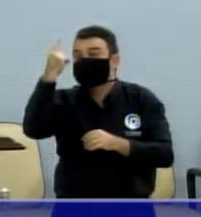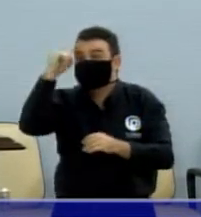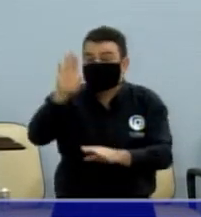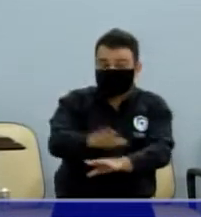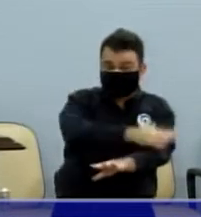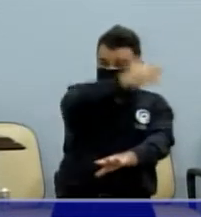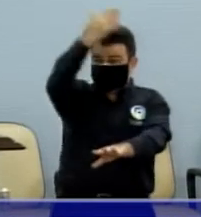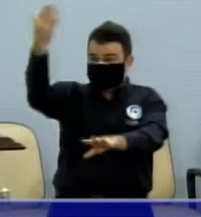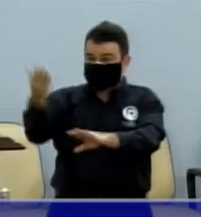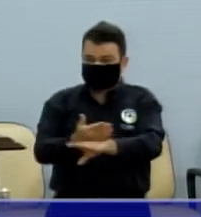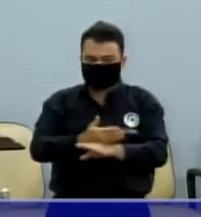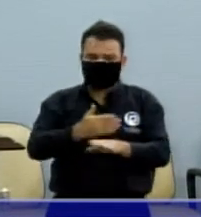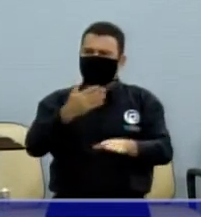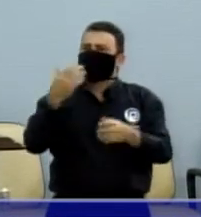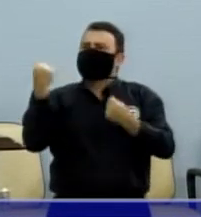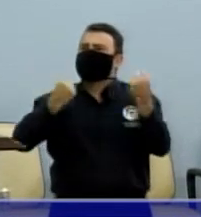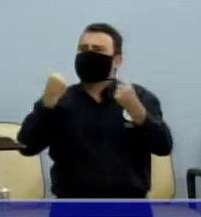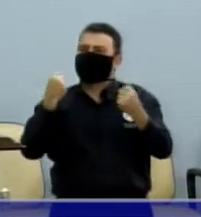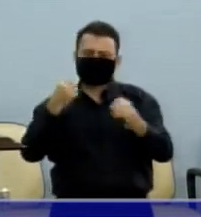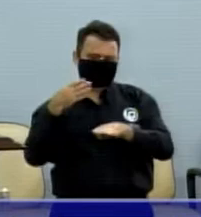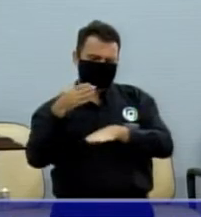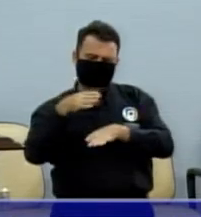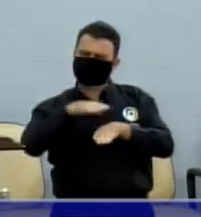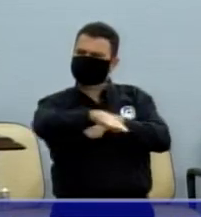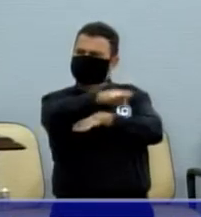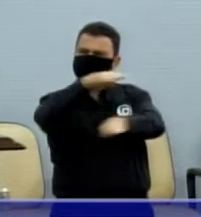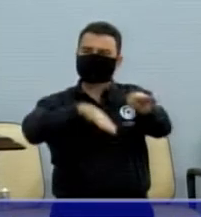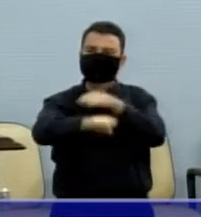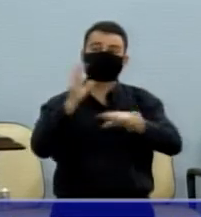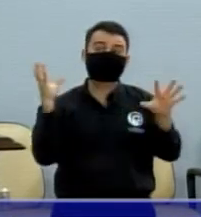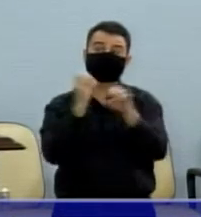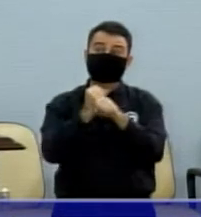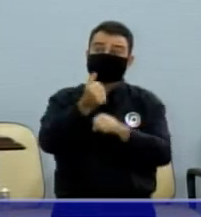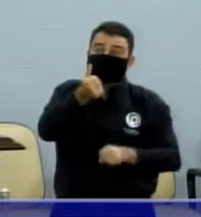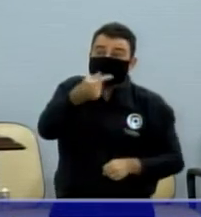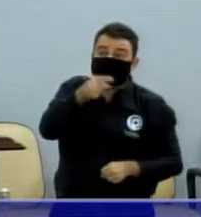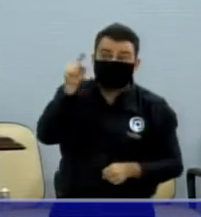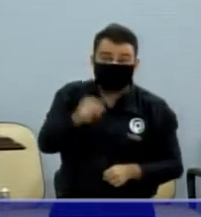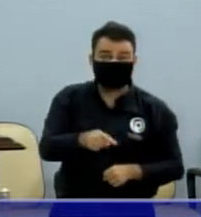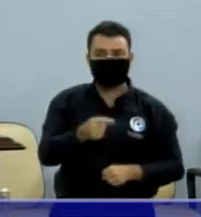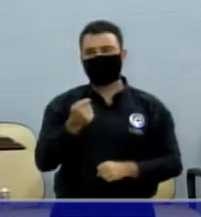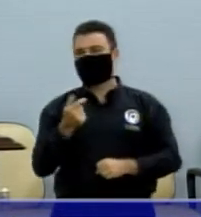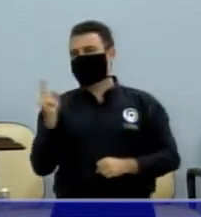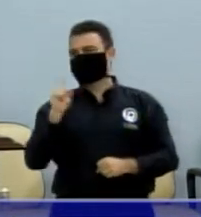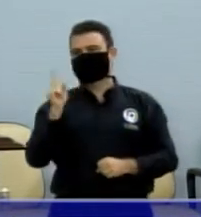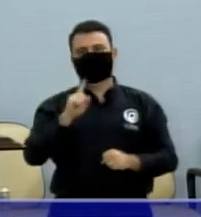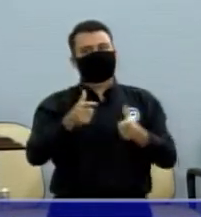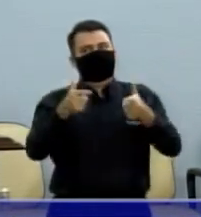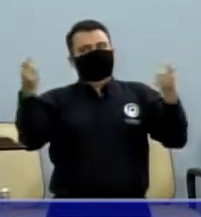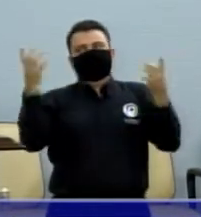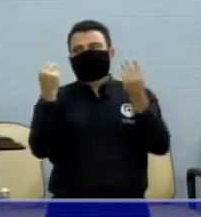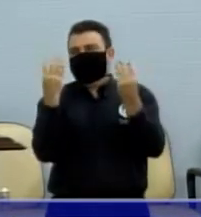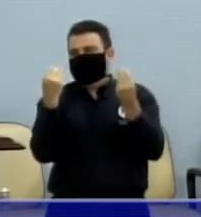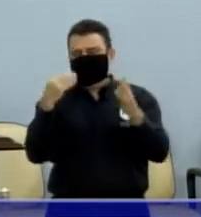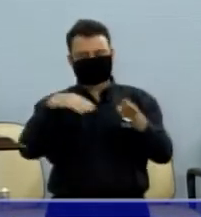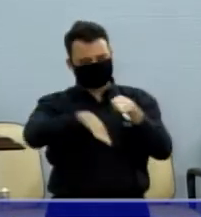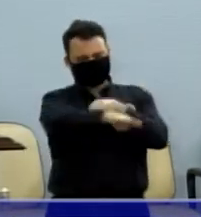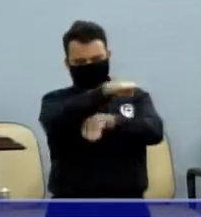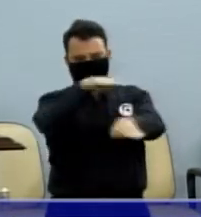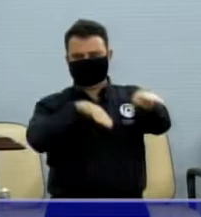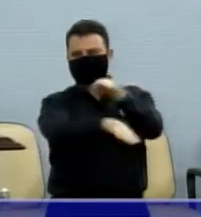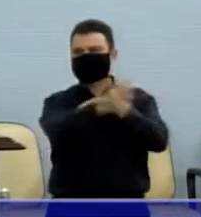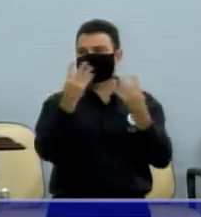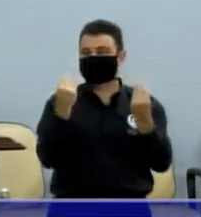um fluxo de rodovia de um padrão alto. Não é pouco. Então, é importante a sinalização,